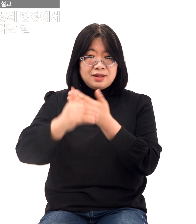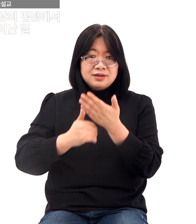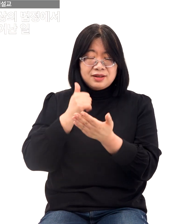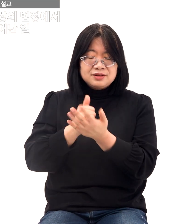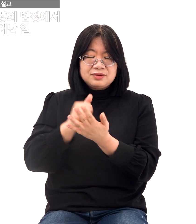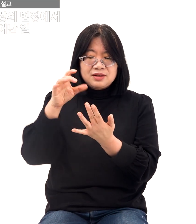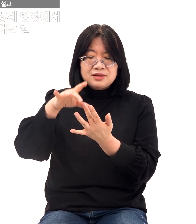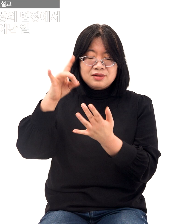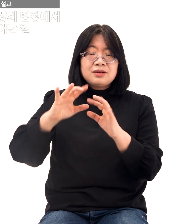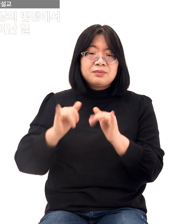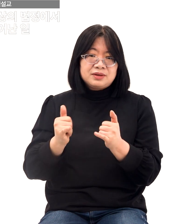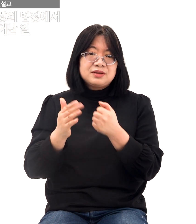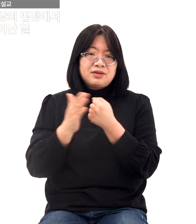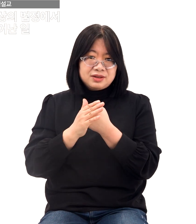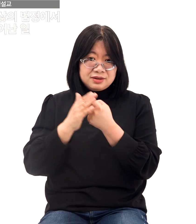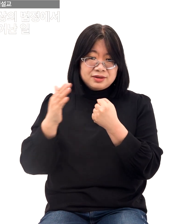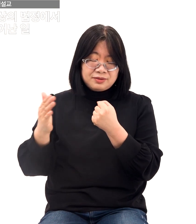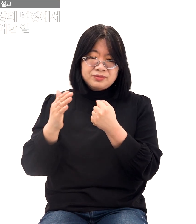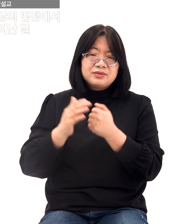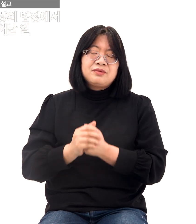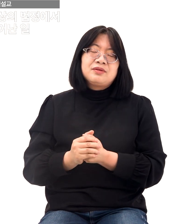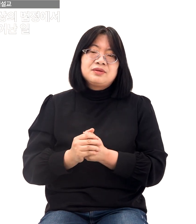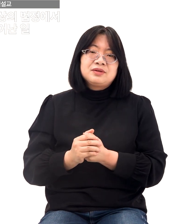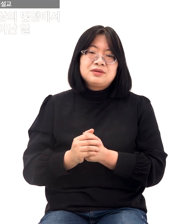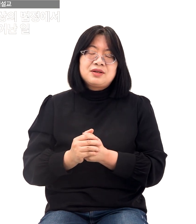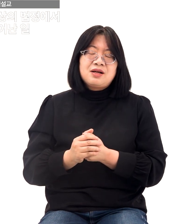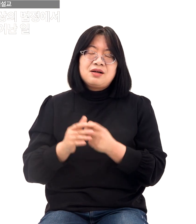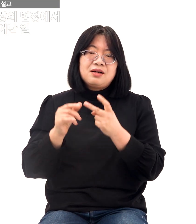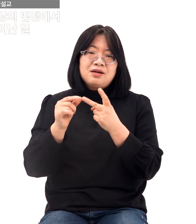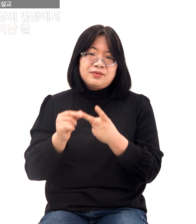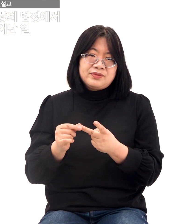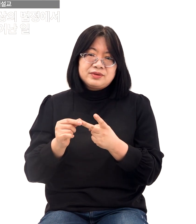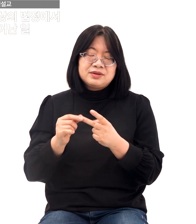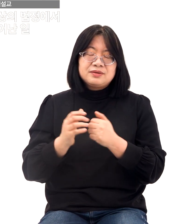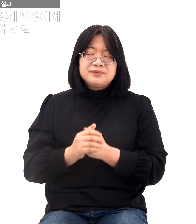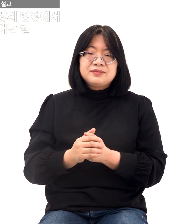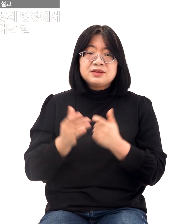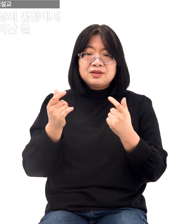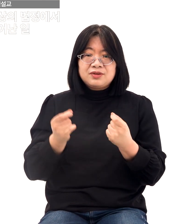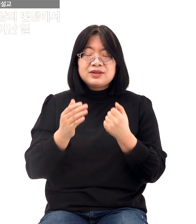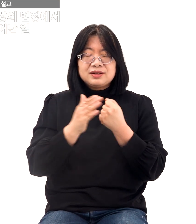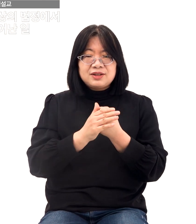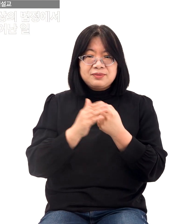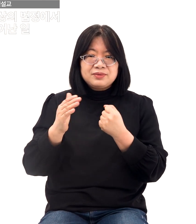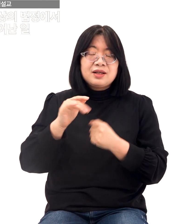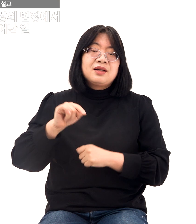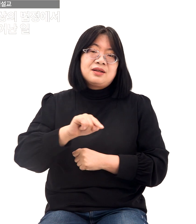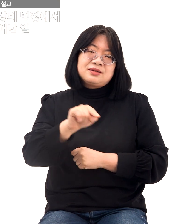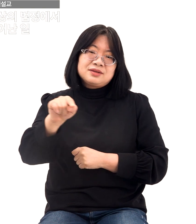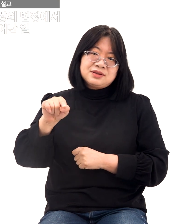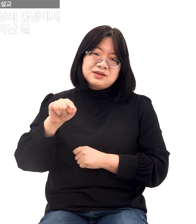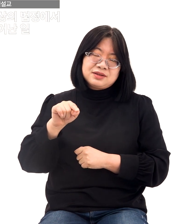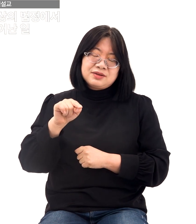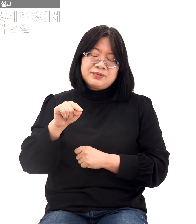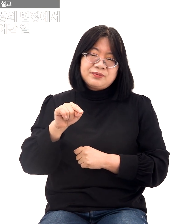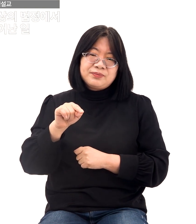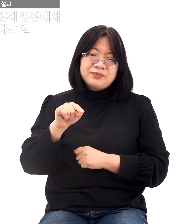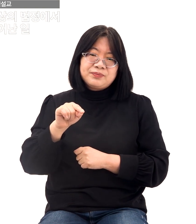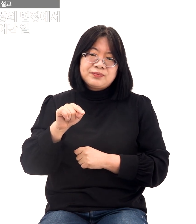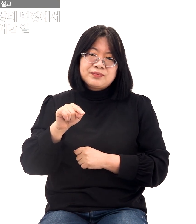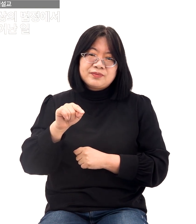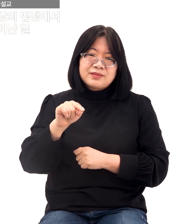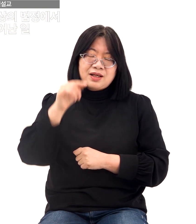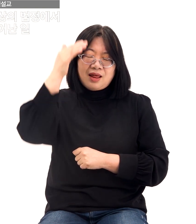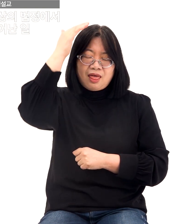하나님의 택한 백성이기 때문에. 두 번째는 그래서 그들을 죄가